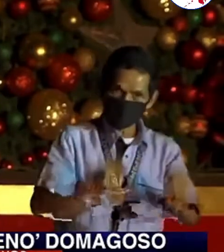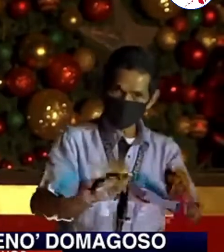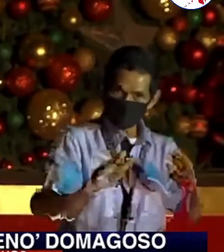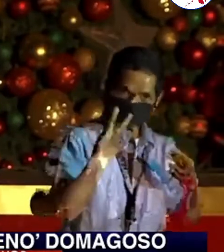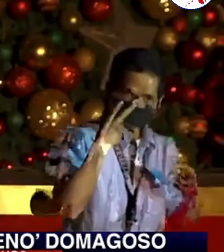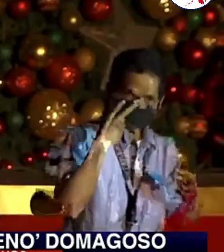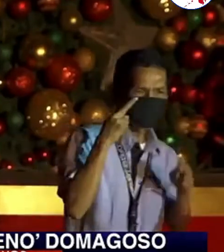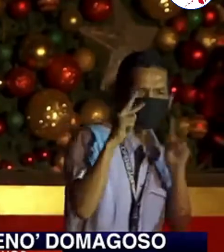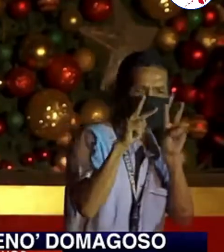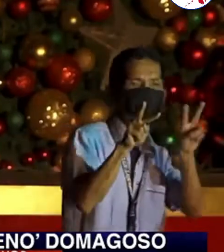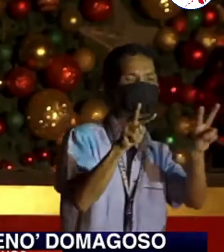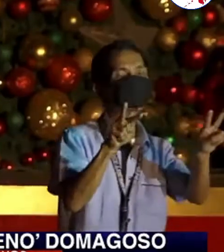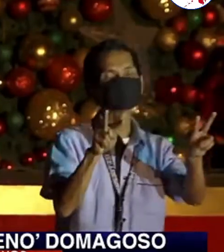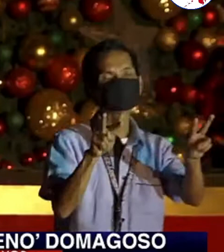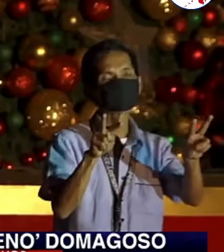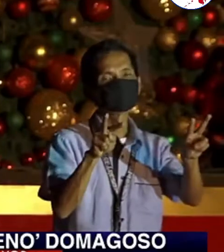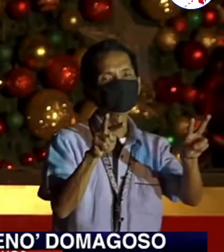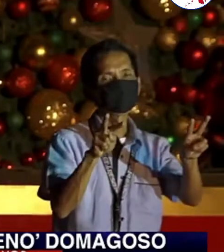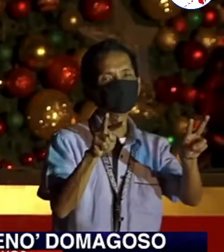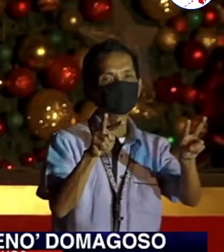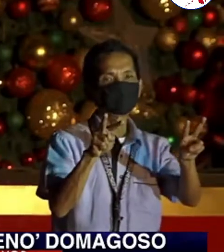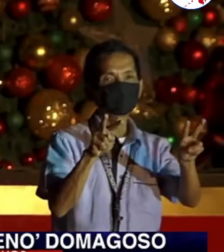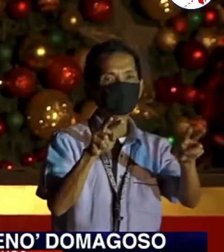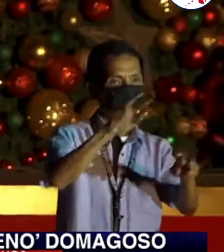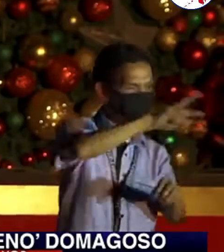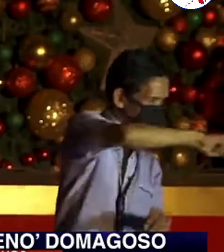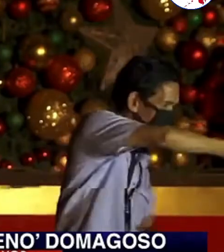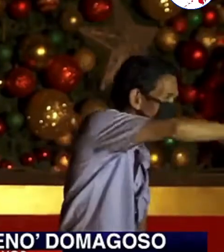natin ang maghari.